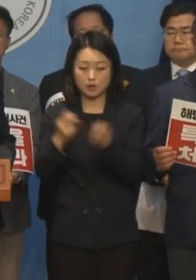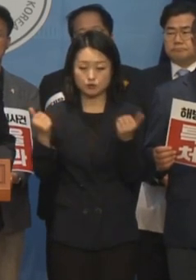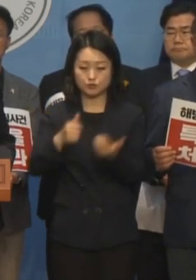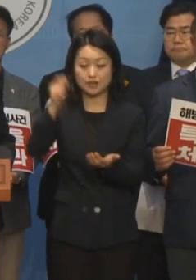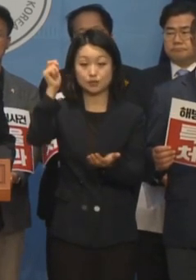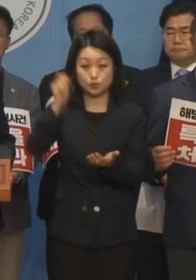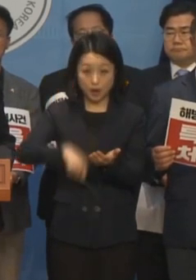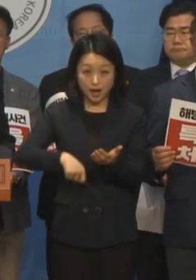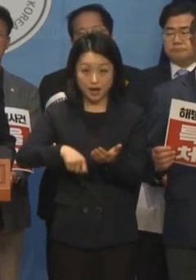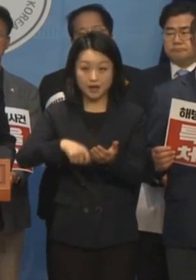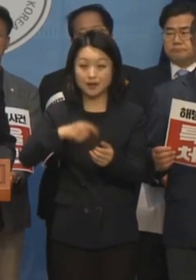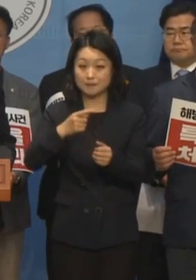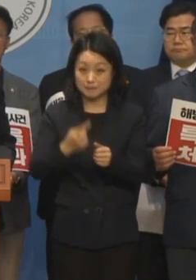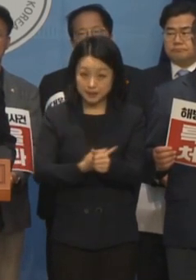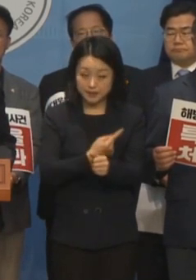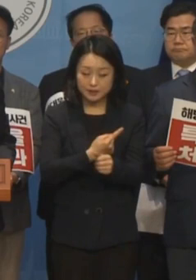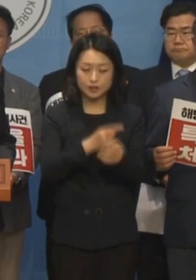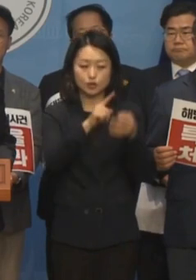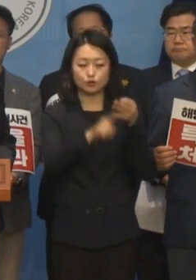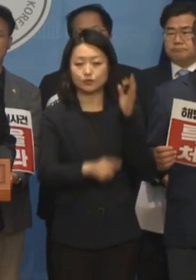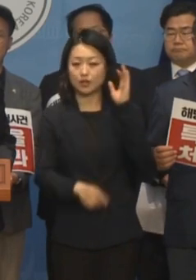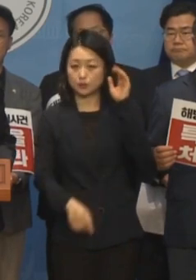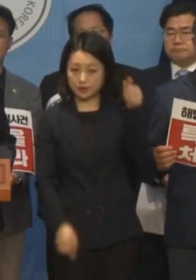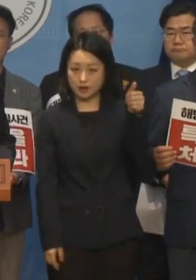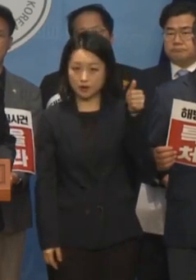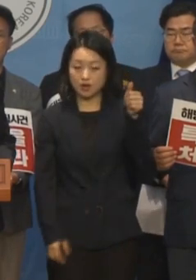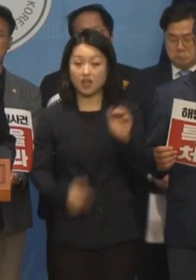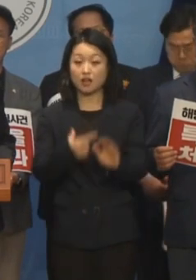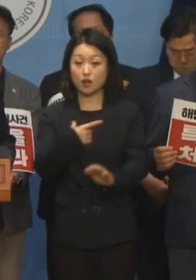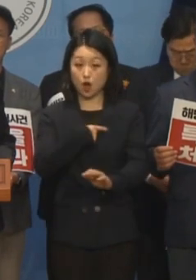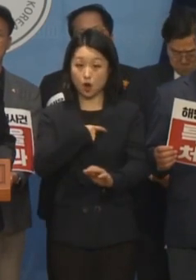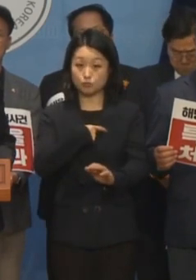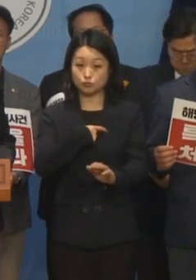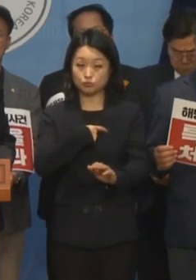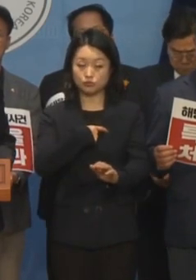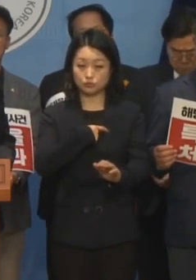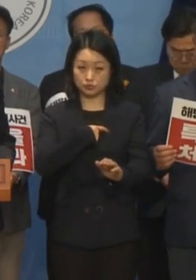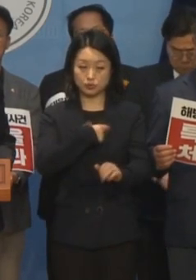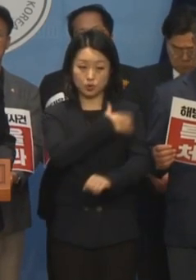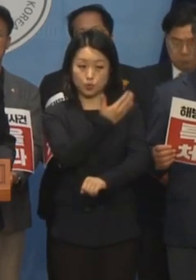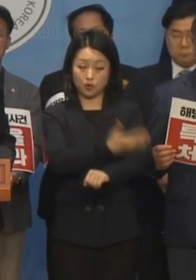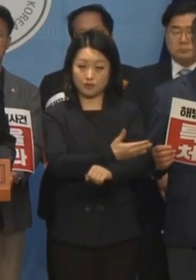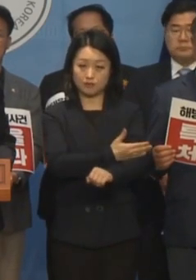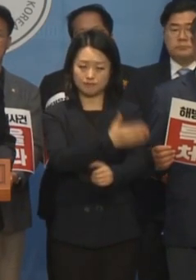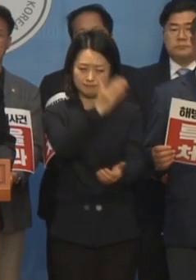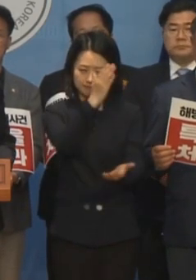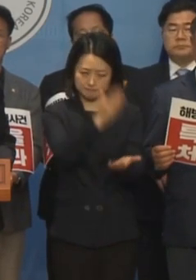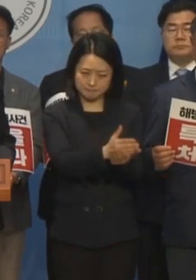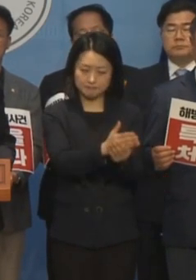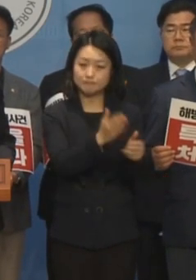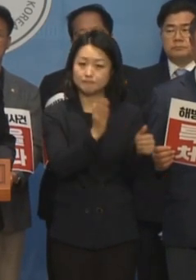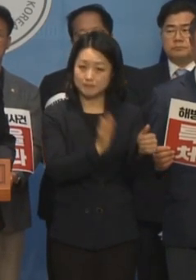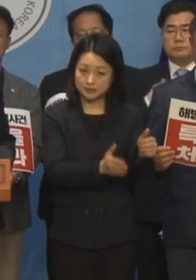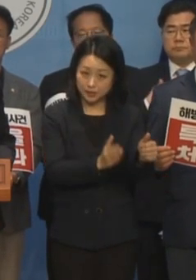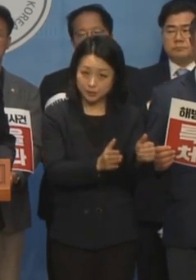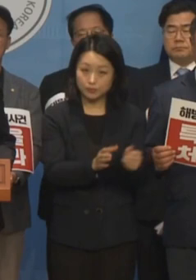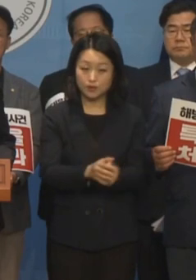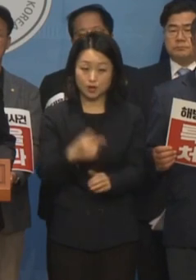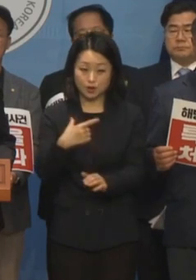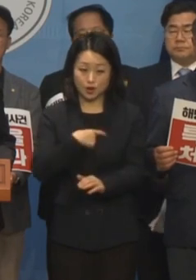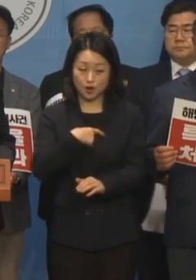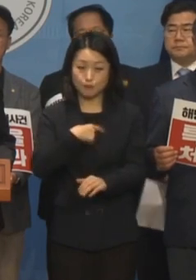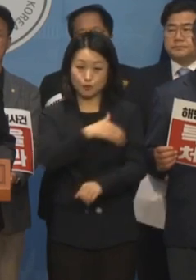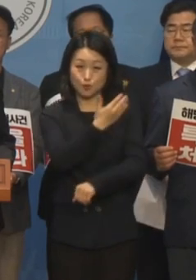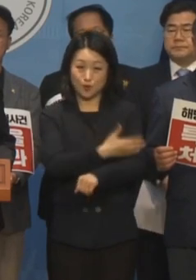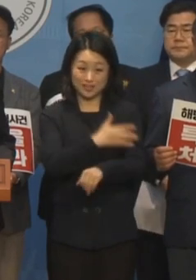통과되면 윤석열 대통령은 거부권 남발 버릇을 고치시고